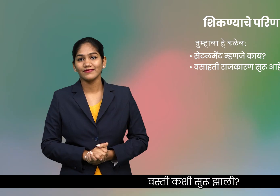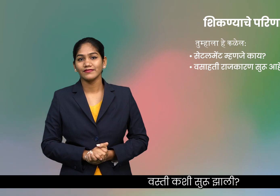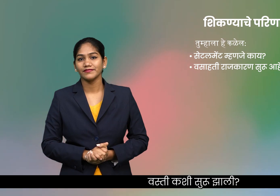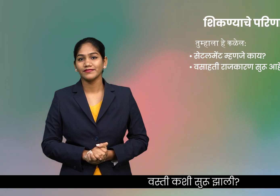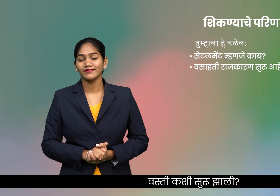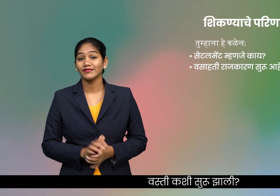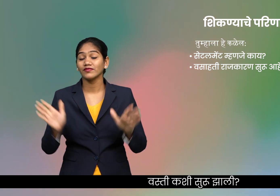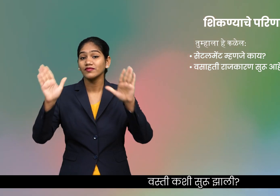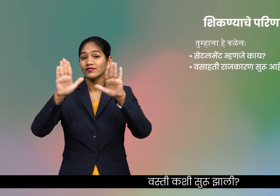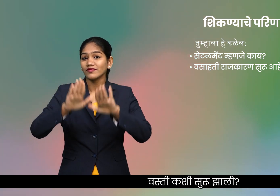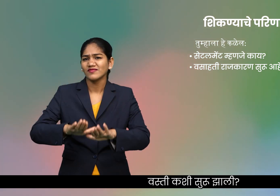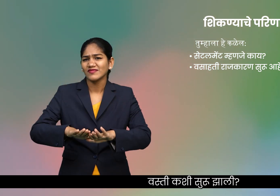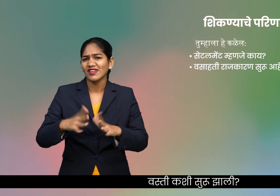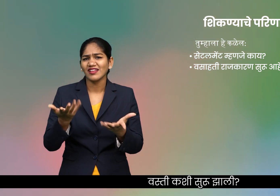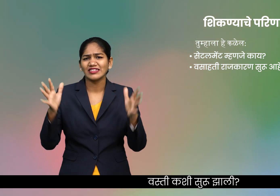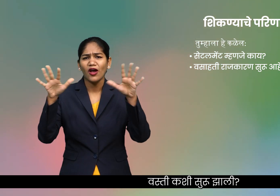वस्ती कशी सुरू झाली?